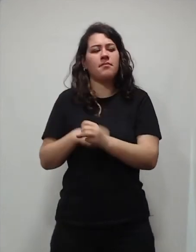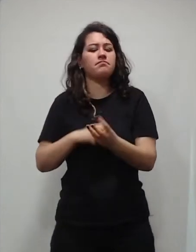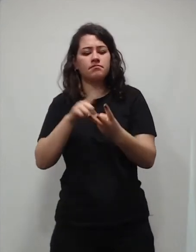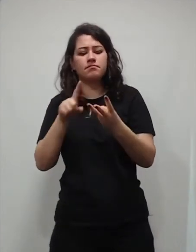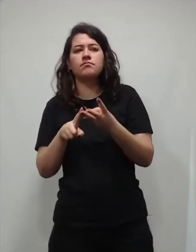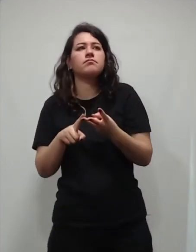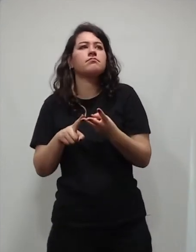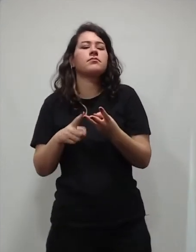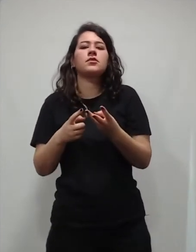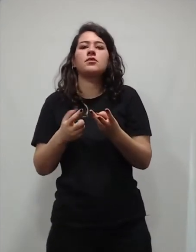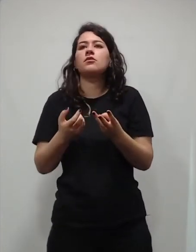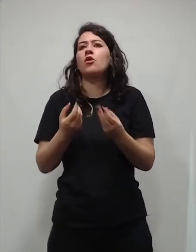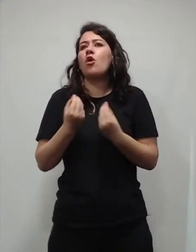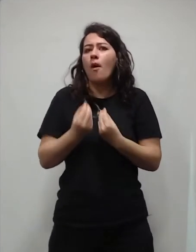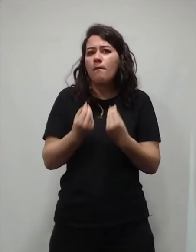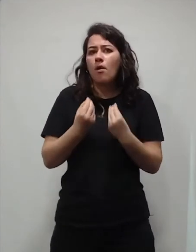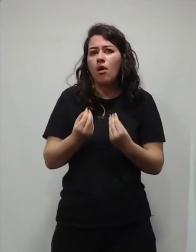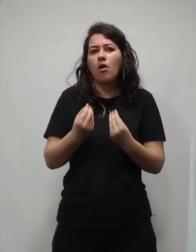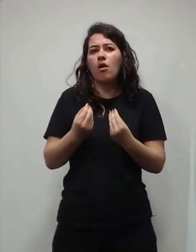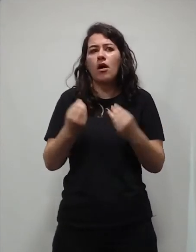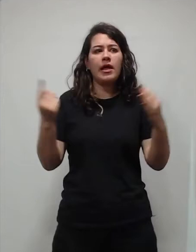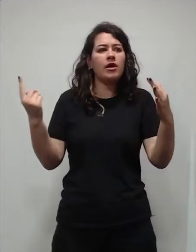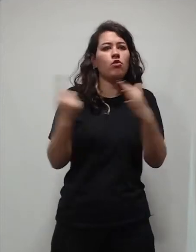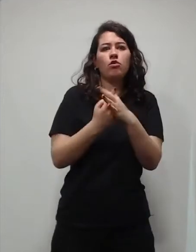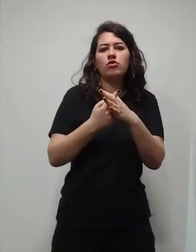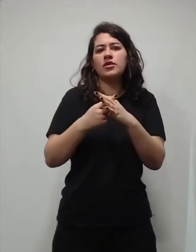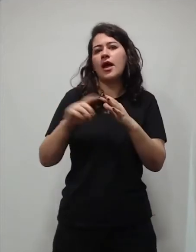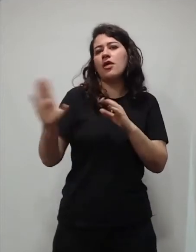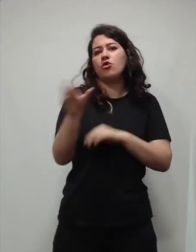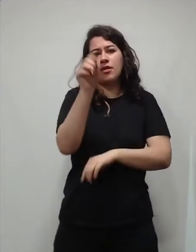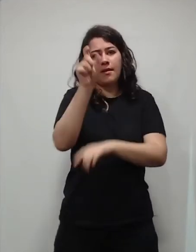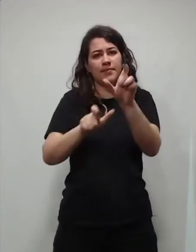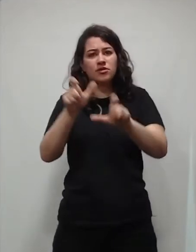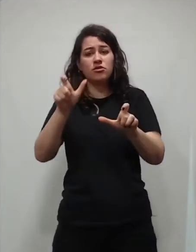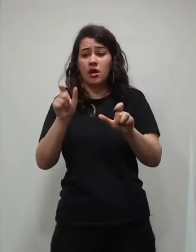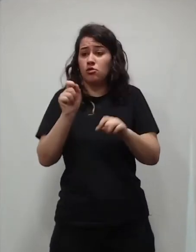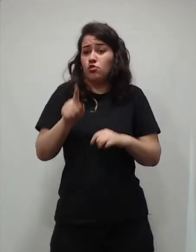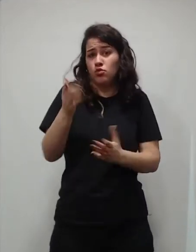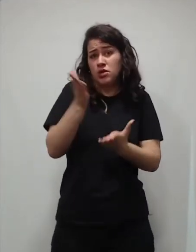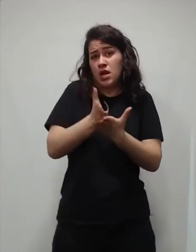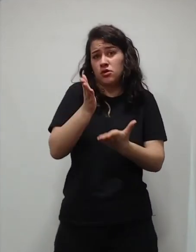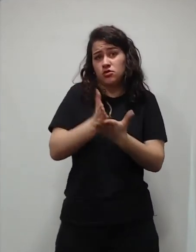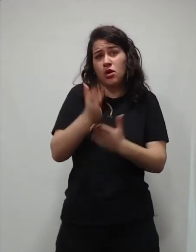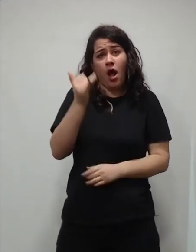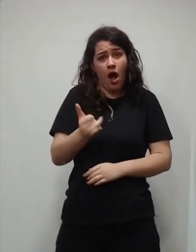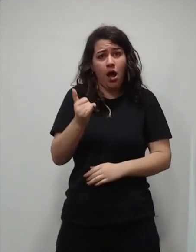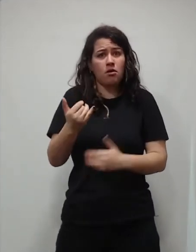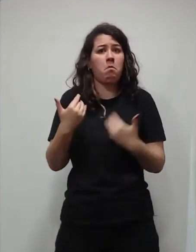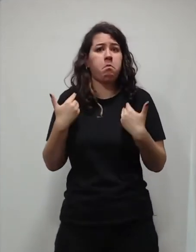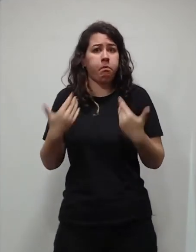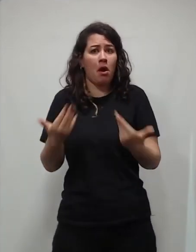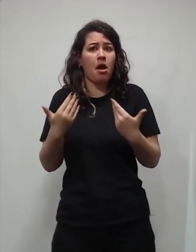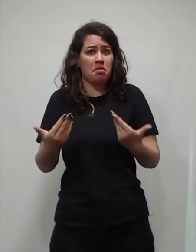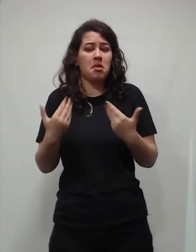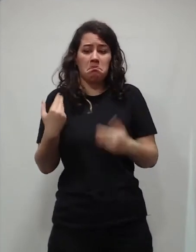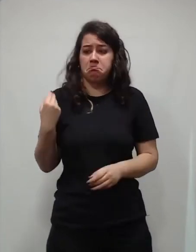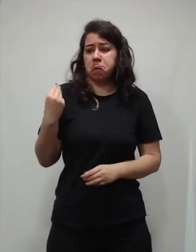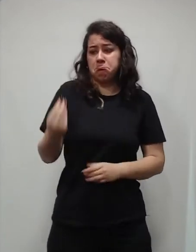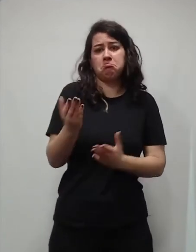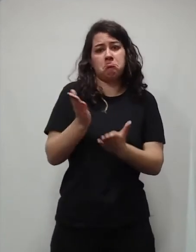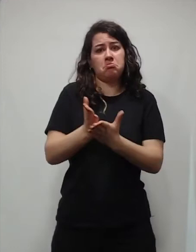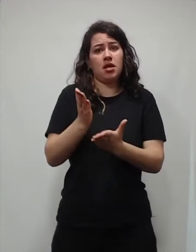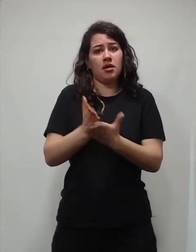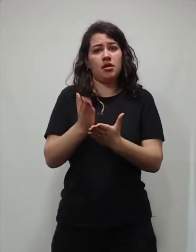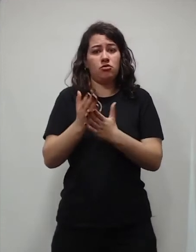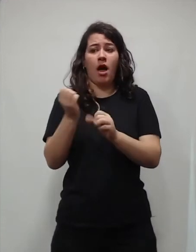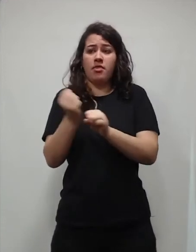se incluye a todas las personas que tienen derecho y pueden asumir y ejercer el derecho a